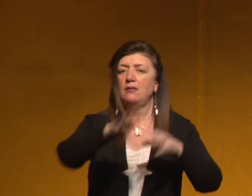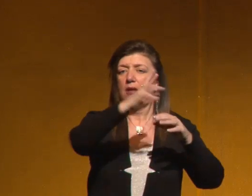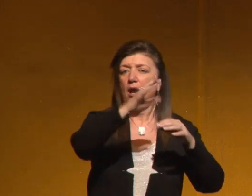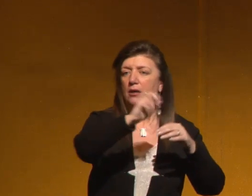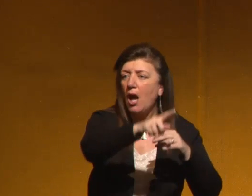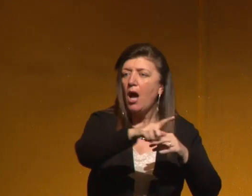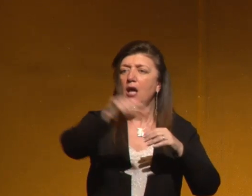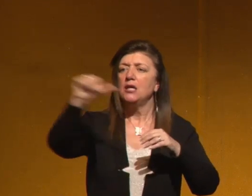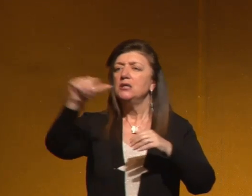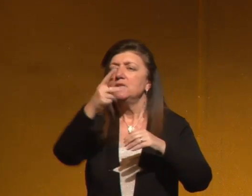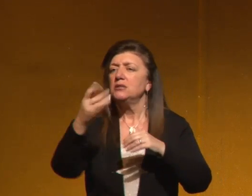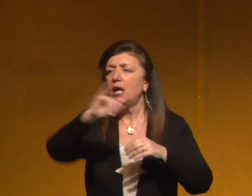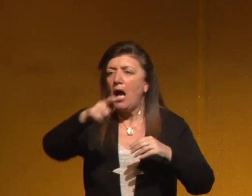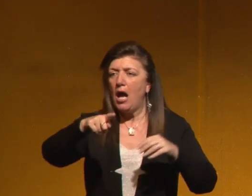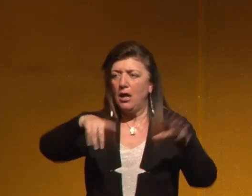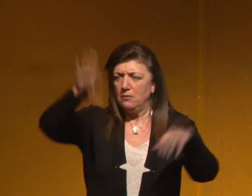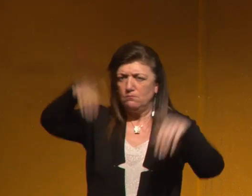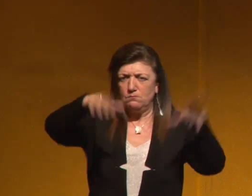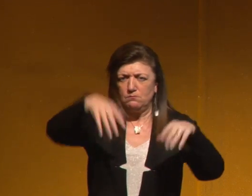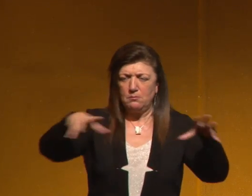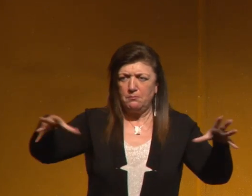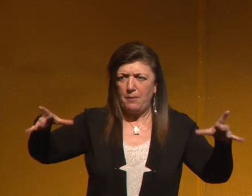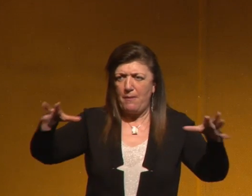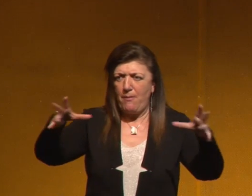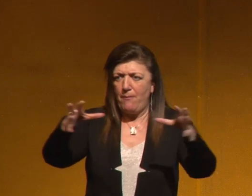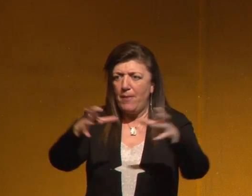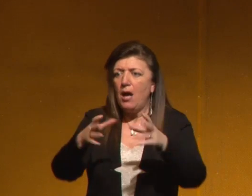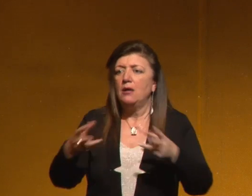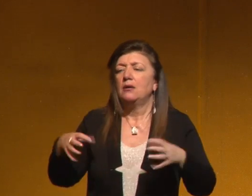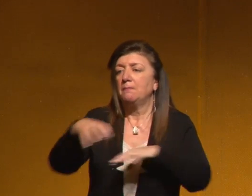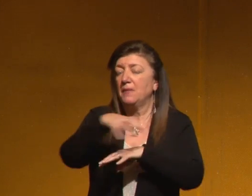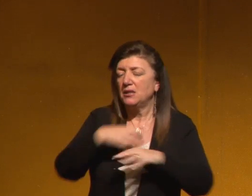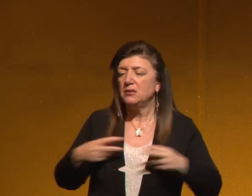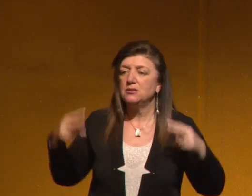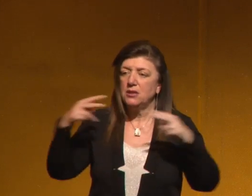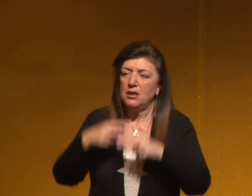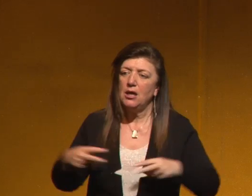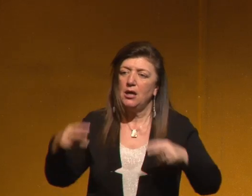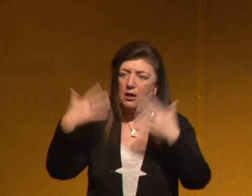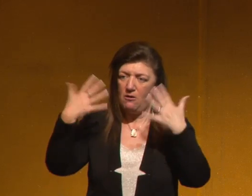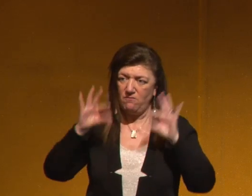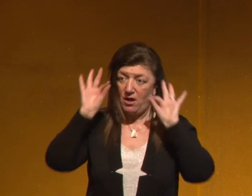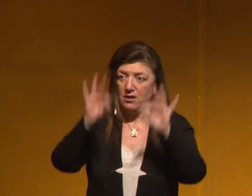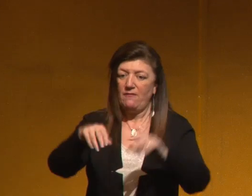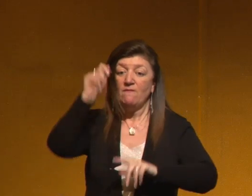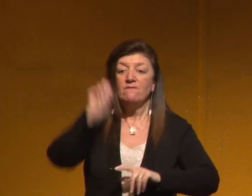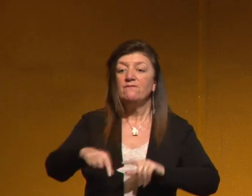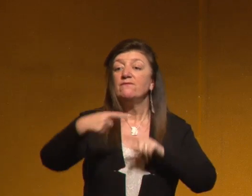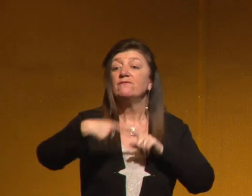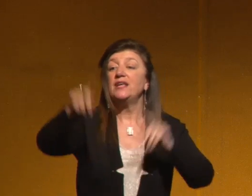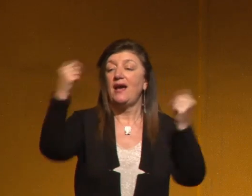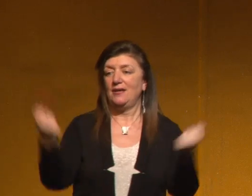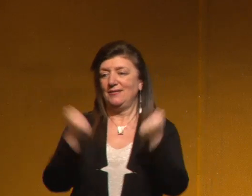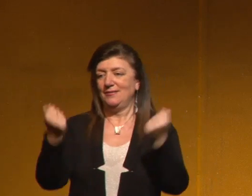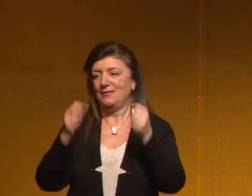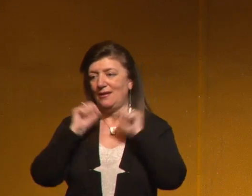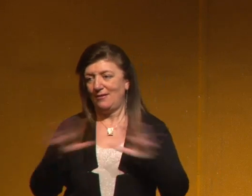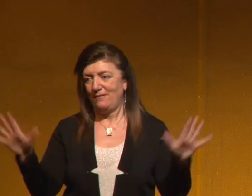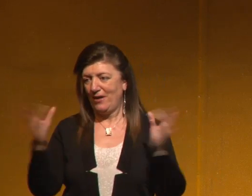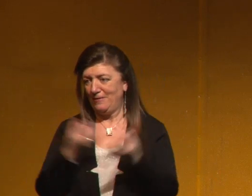lavoro diverso tempo coordinato dal ministero adesso sono partite le iniziative alcune comuni